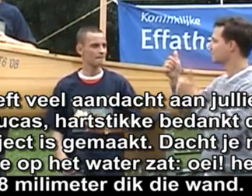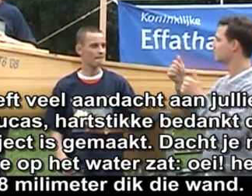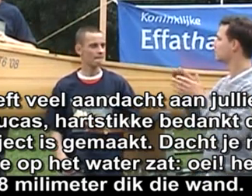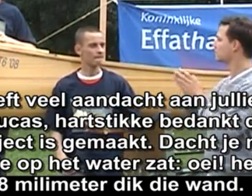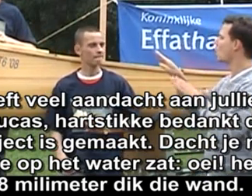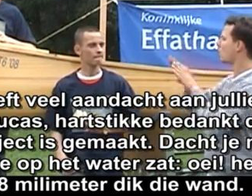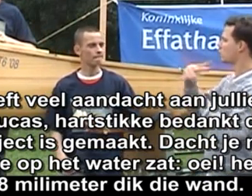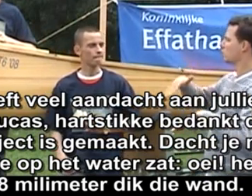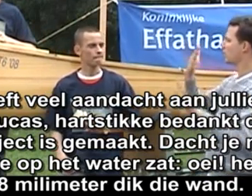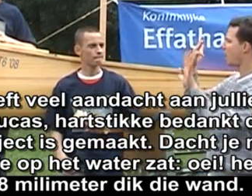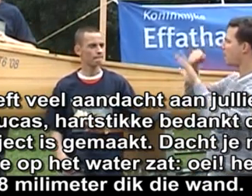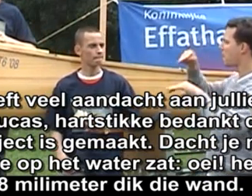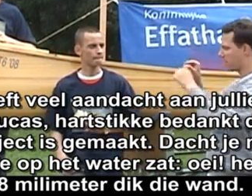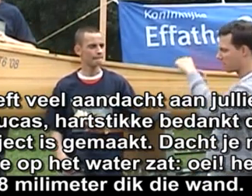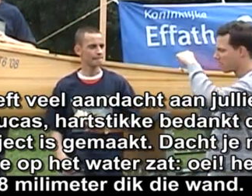zo'n project hebben gemaakt. En